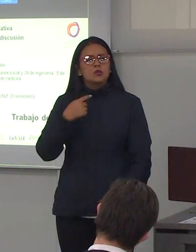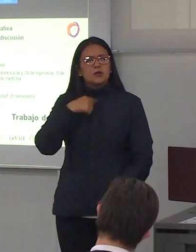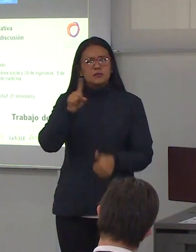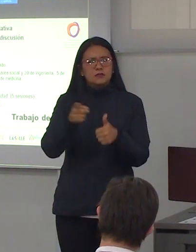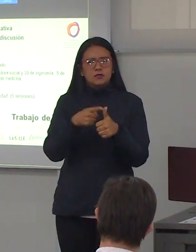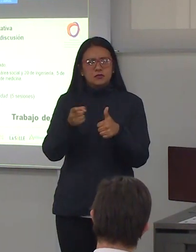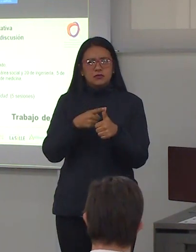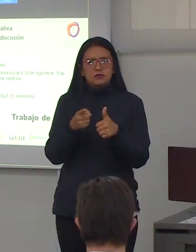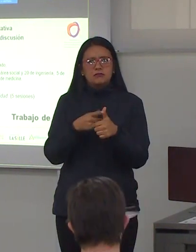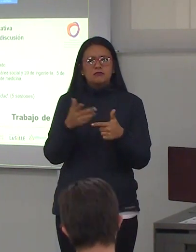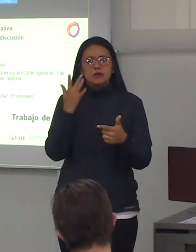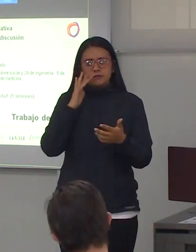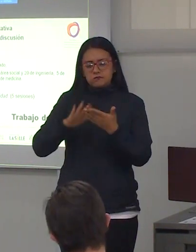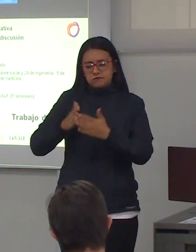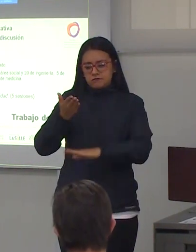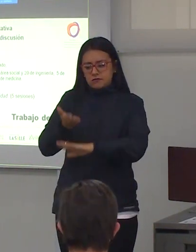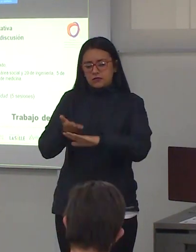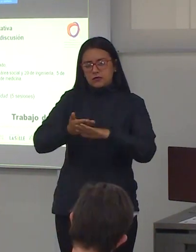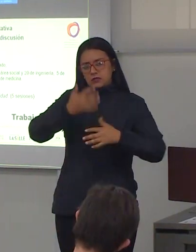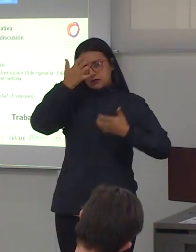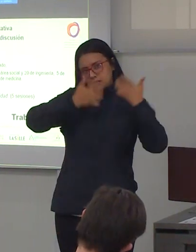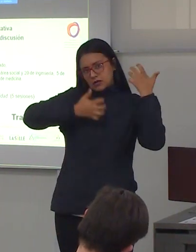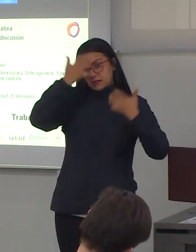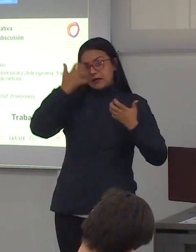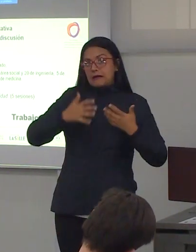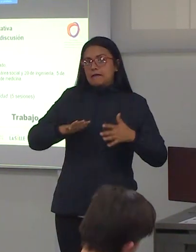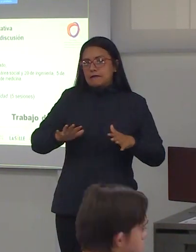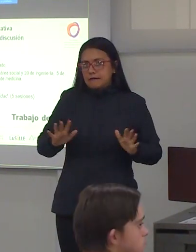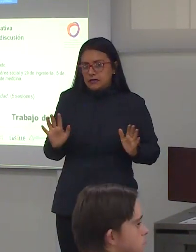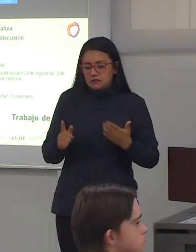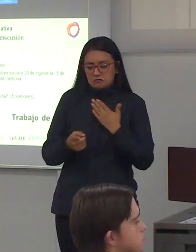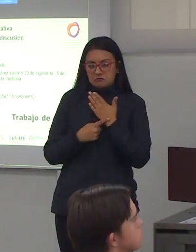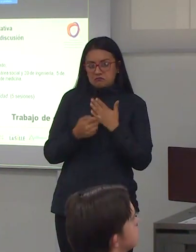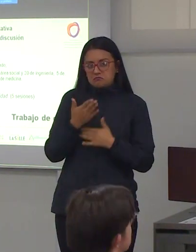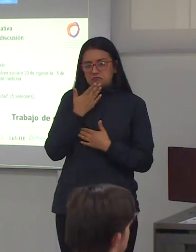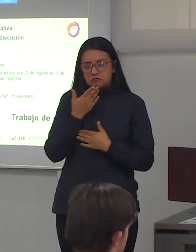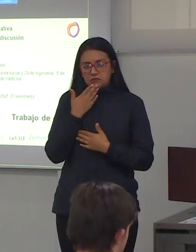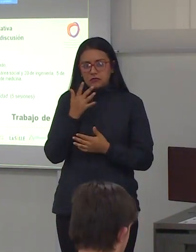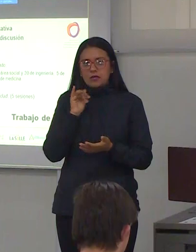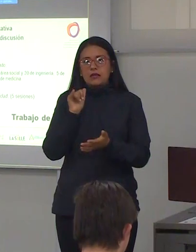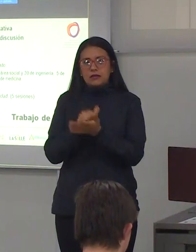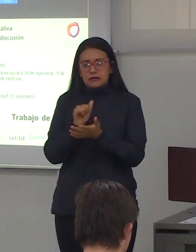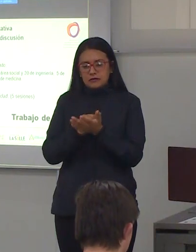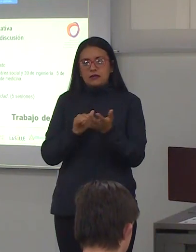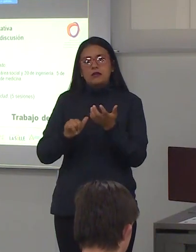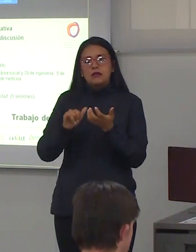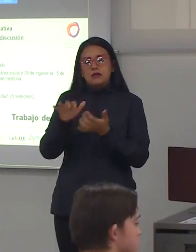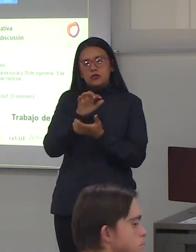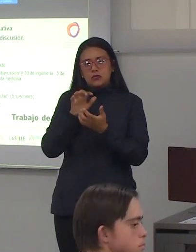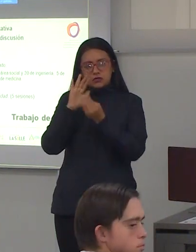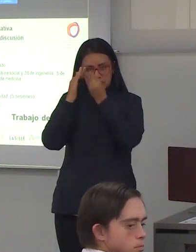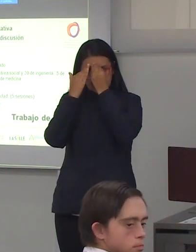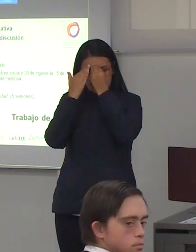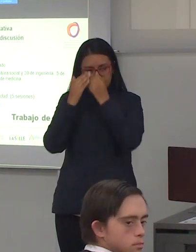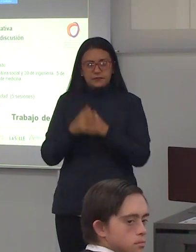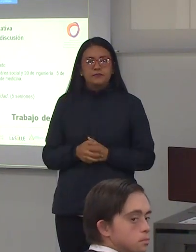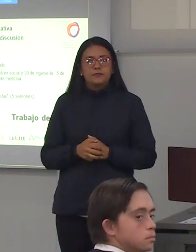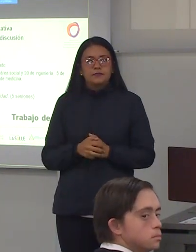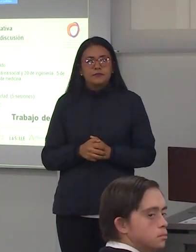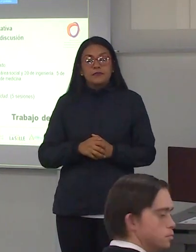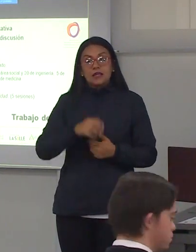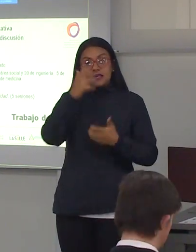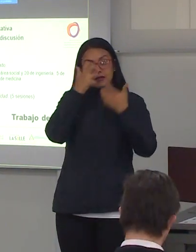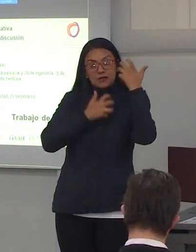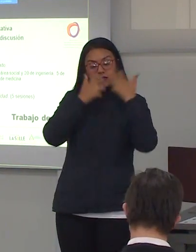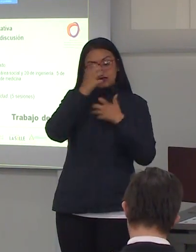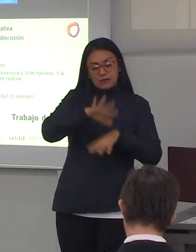instancia a la propuesta de evaluación y a ver si alcanzó a hablar sobre la ecología de saberes. En el caso de la evaluación del